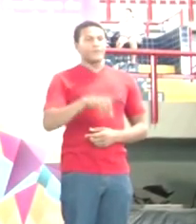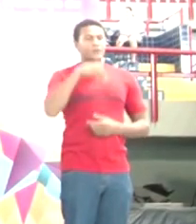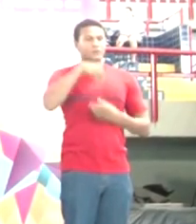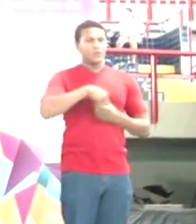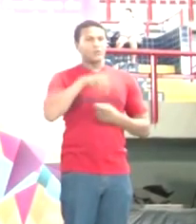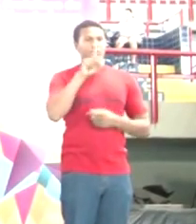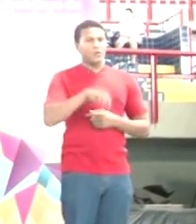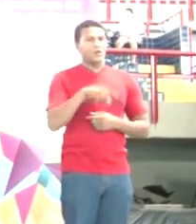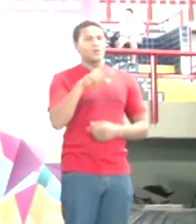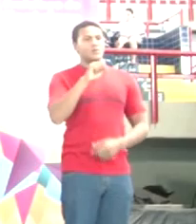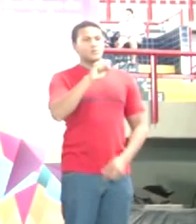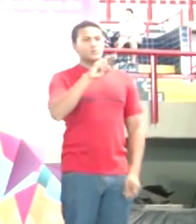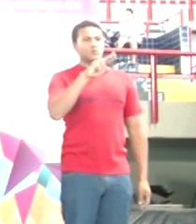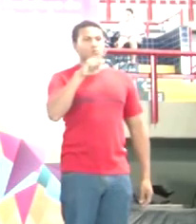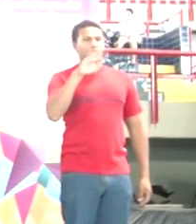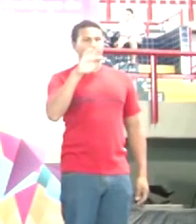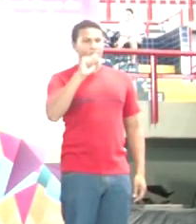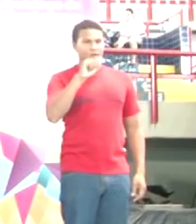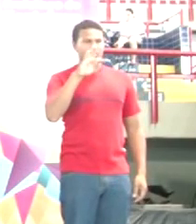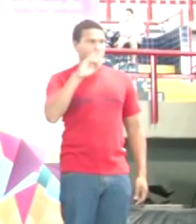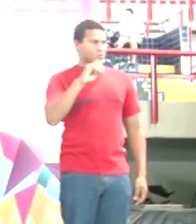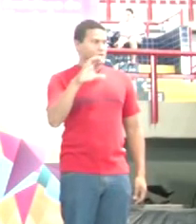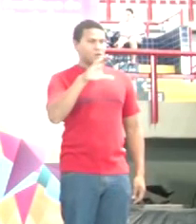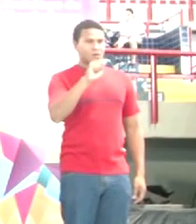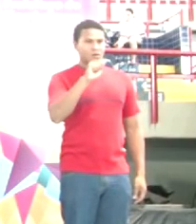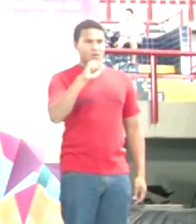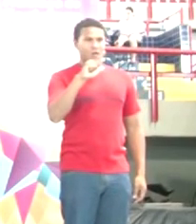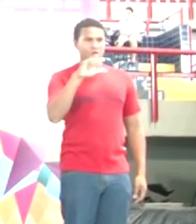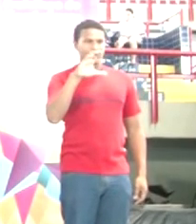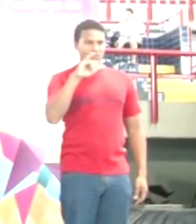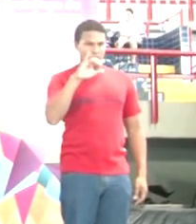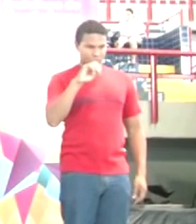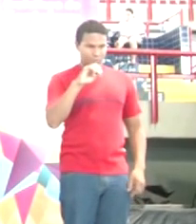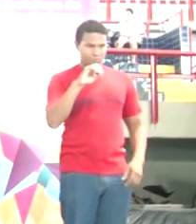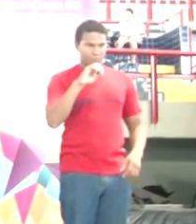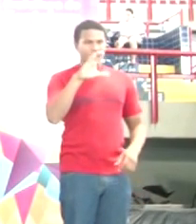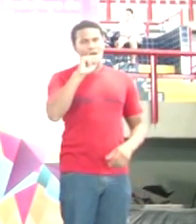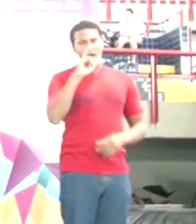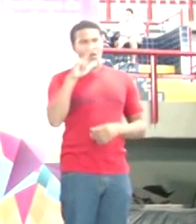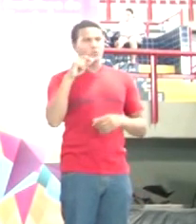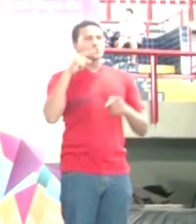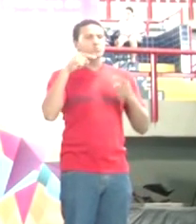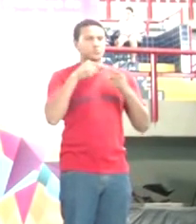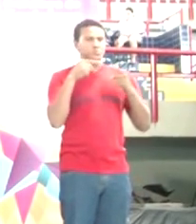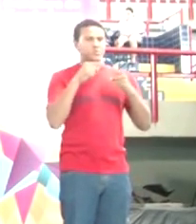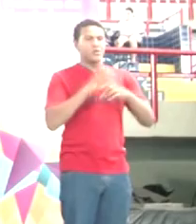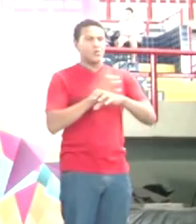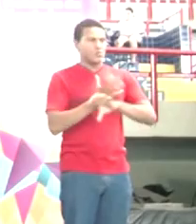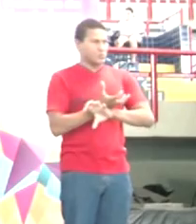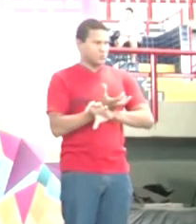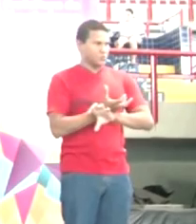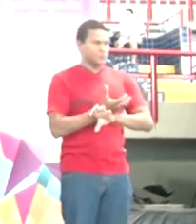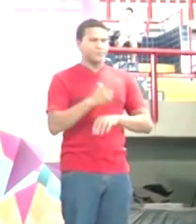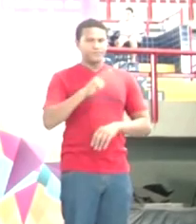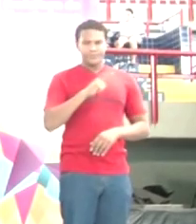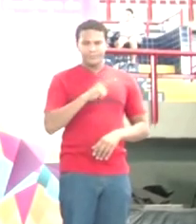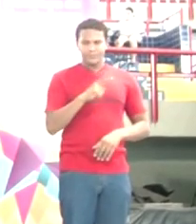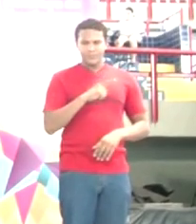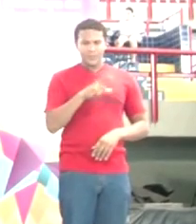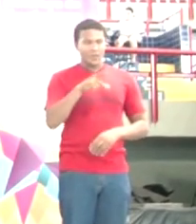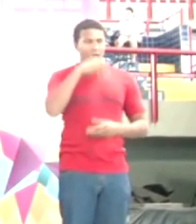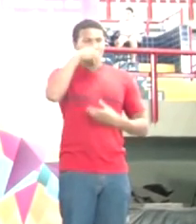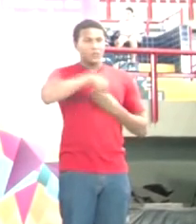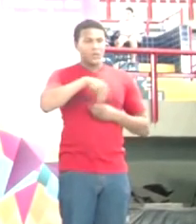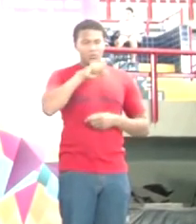dos elementos carbono, oxigênio, enxofre e cálcio são iguais a 12 gramas por mol, 16,